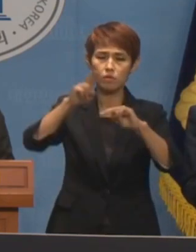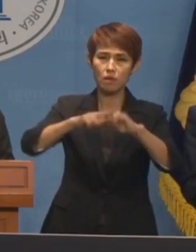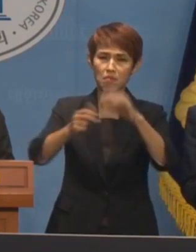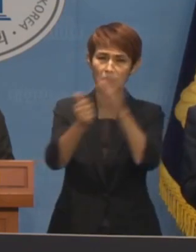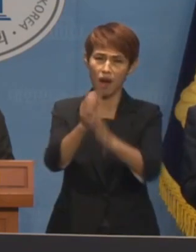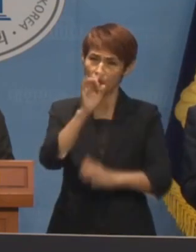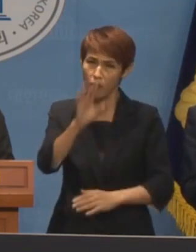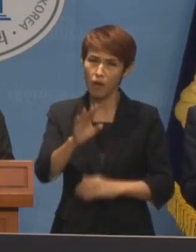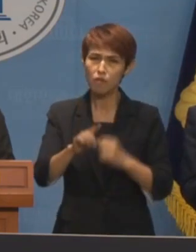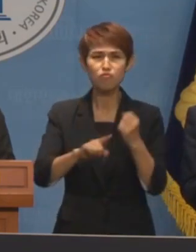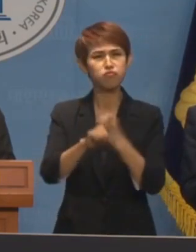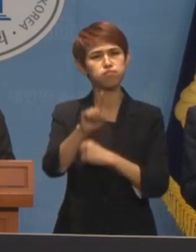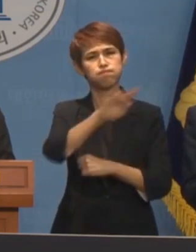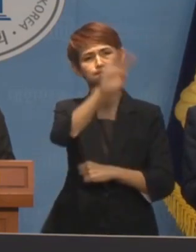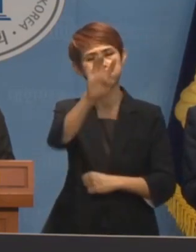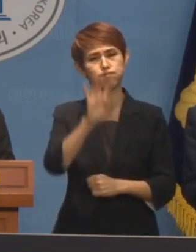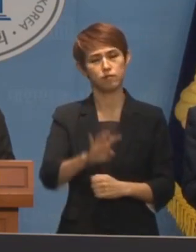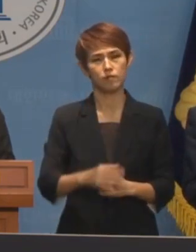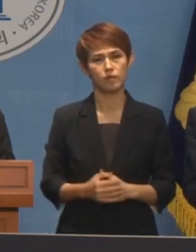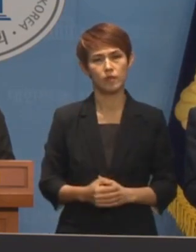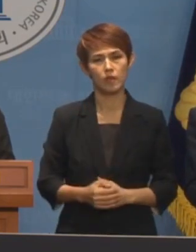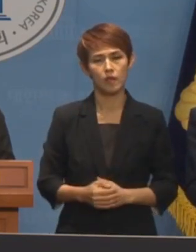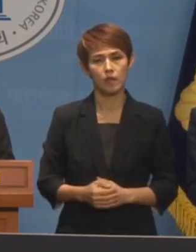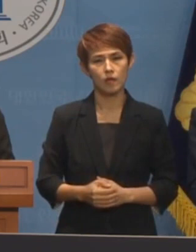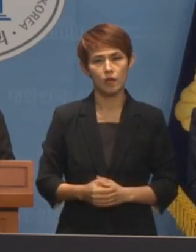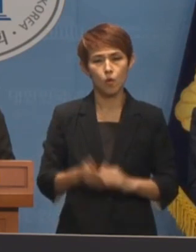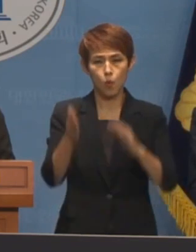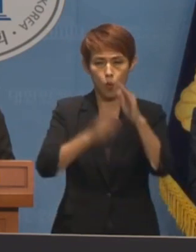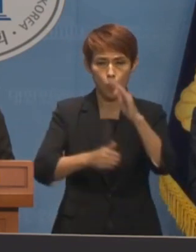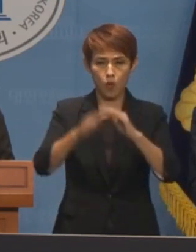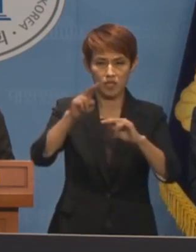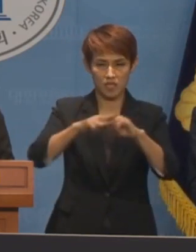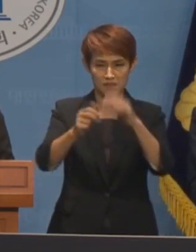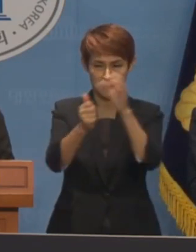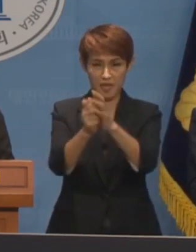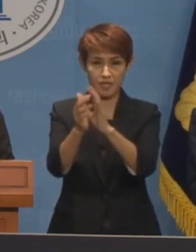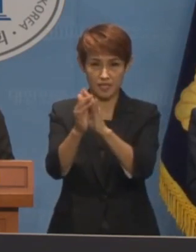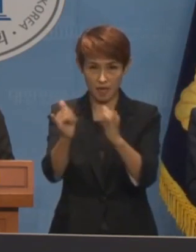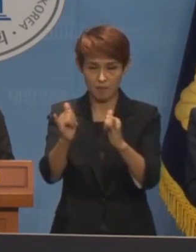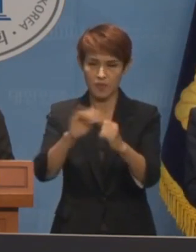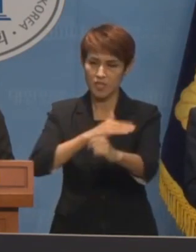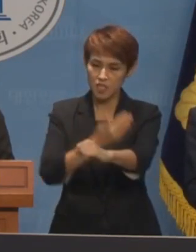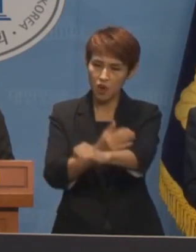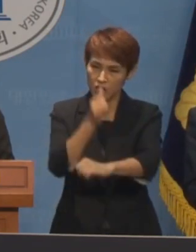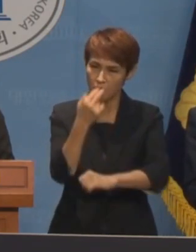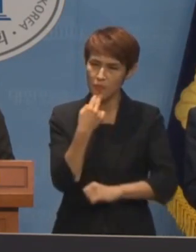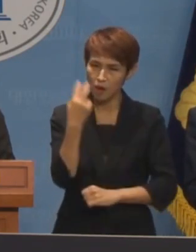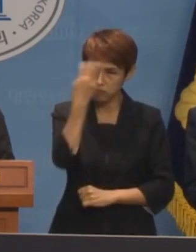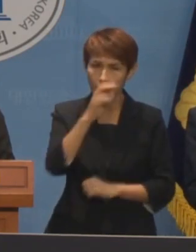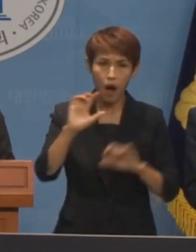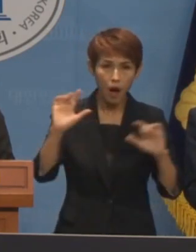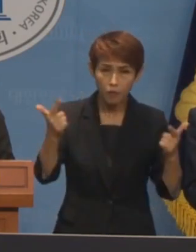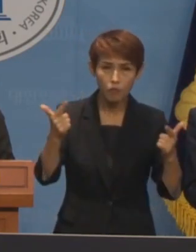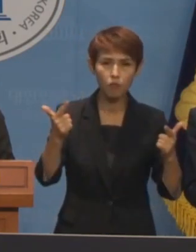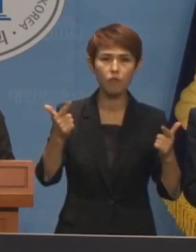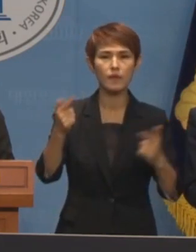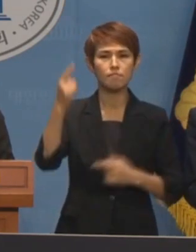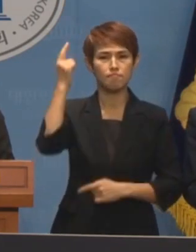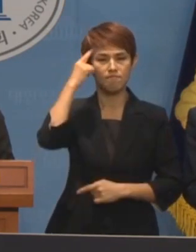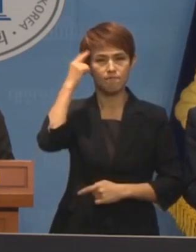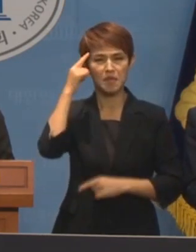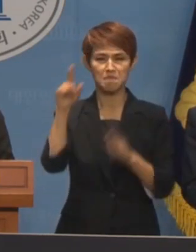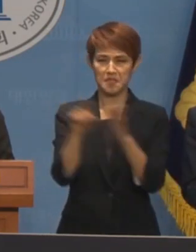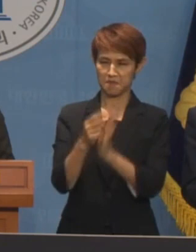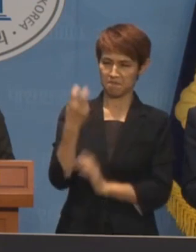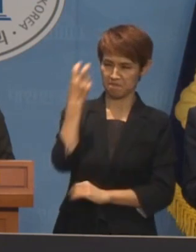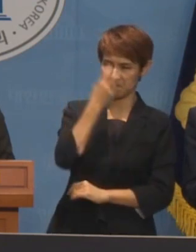납득되지 않는다. 공직 후보에게 대한 직무 수행의 능력을 따지는 게 아니라 사상, 신앙을